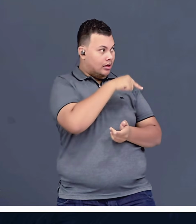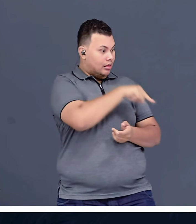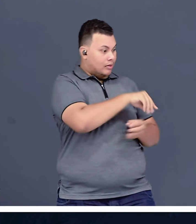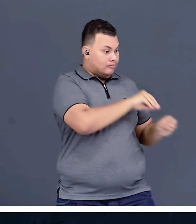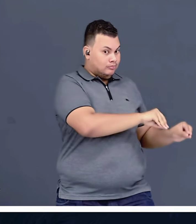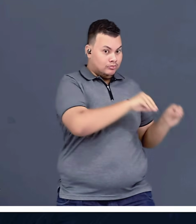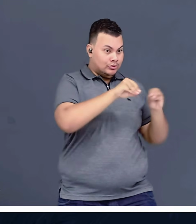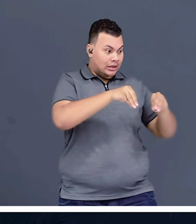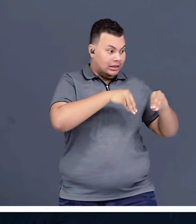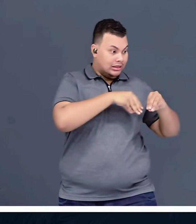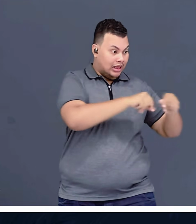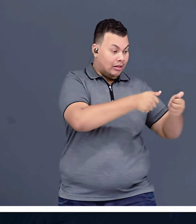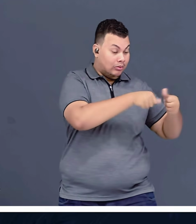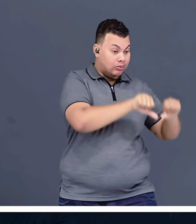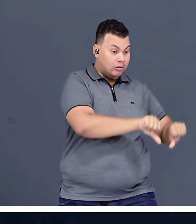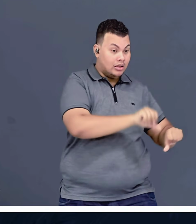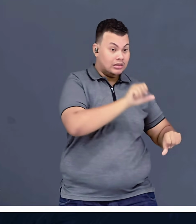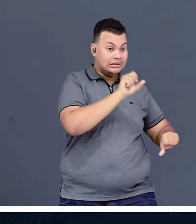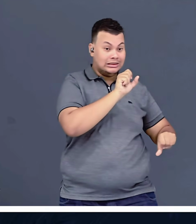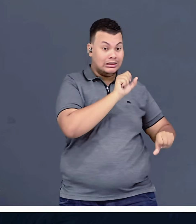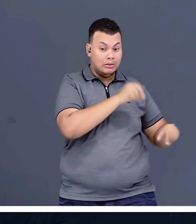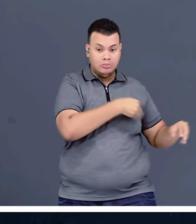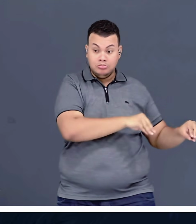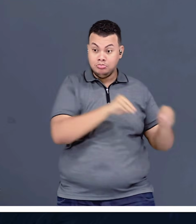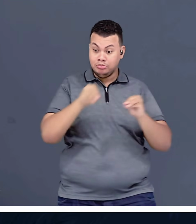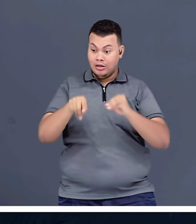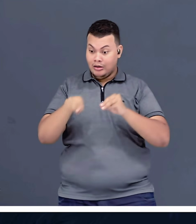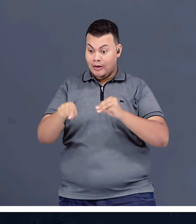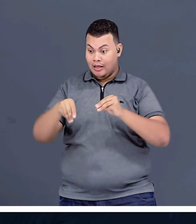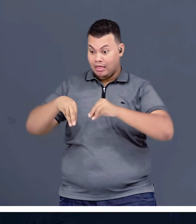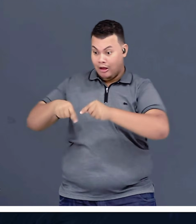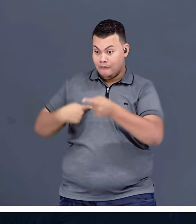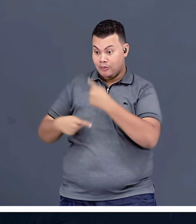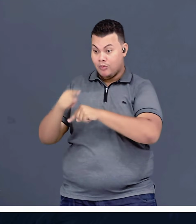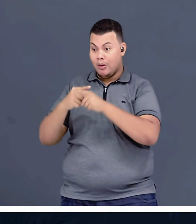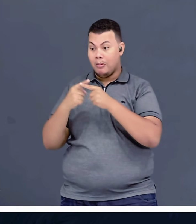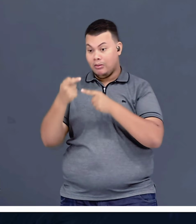catapultado para o lugar da abundância se a mentalidade não mudou.